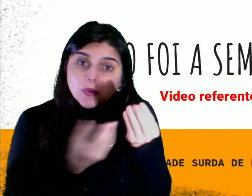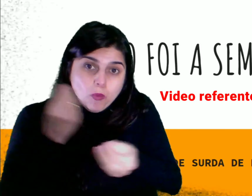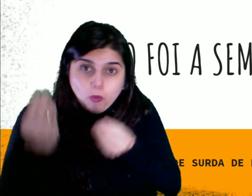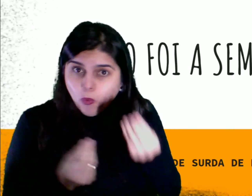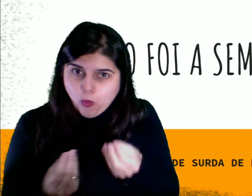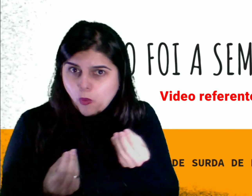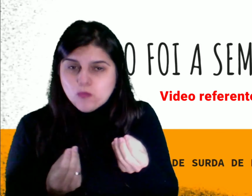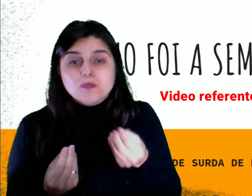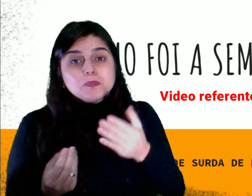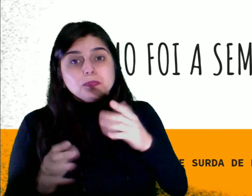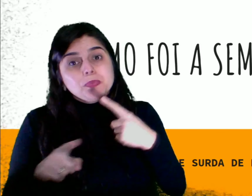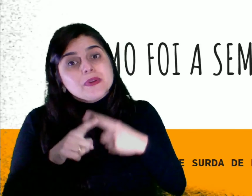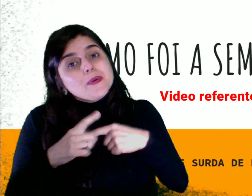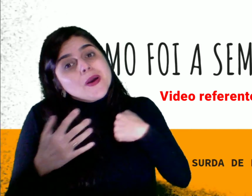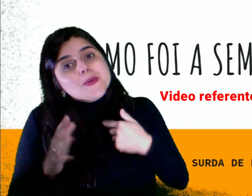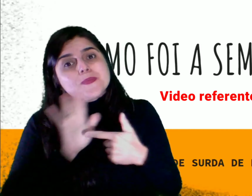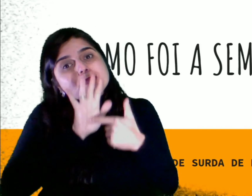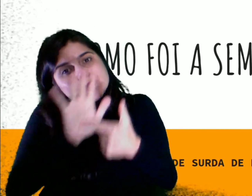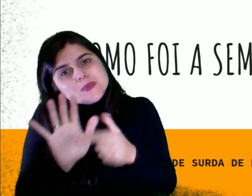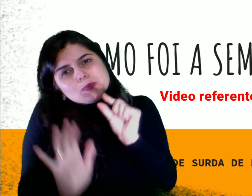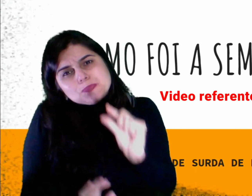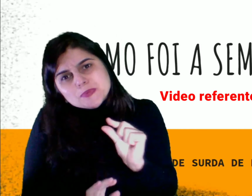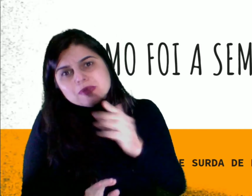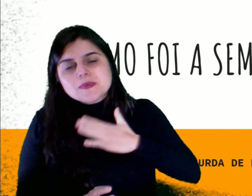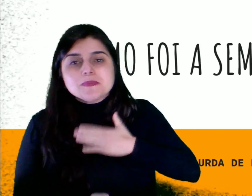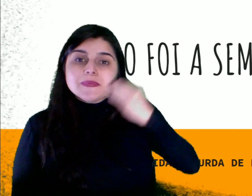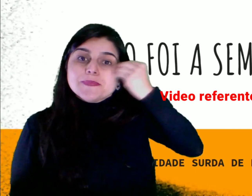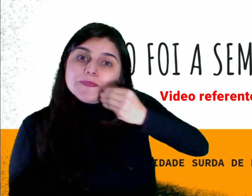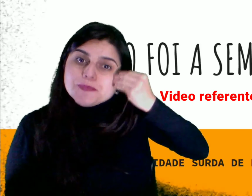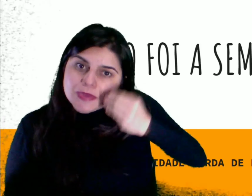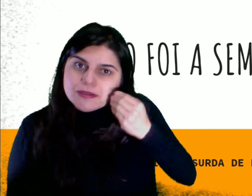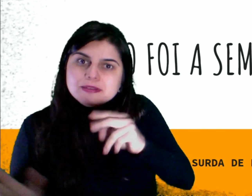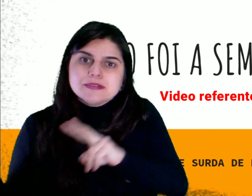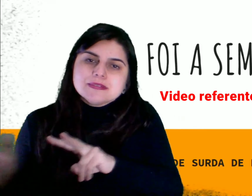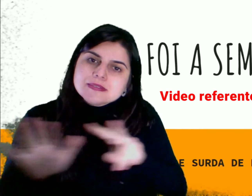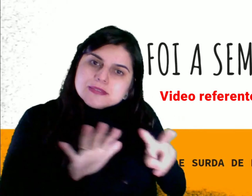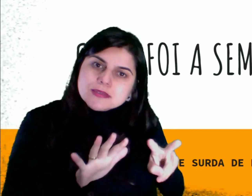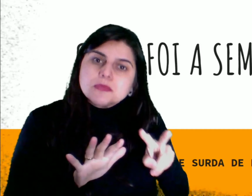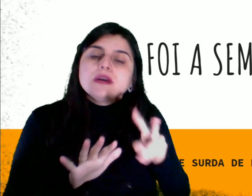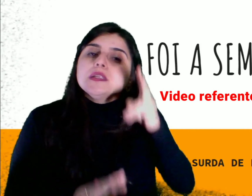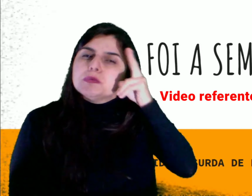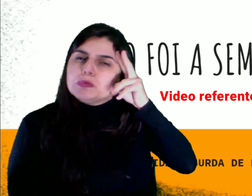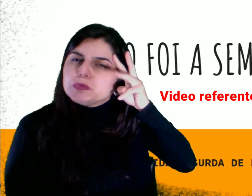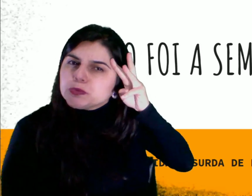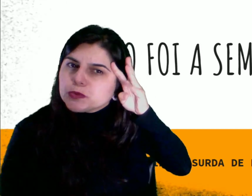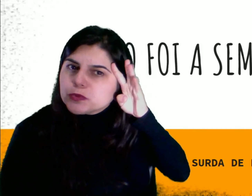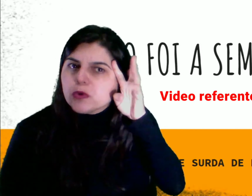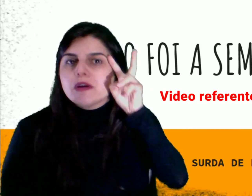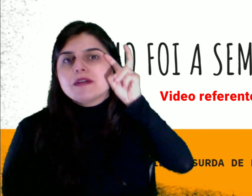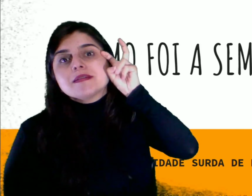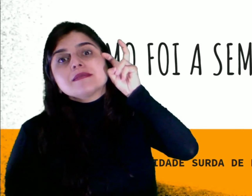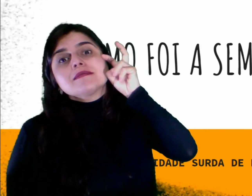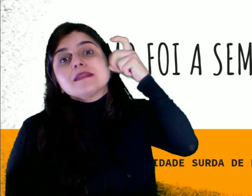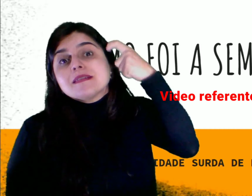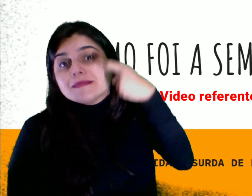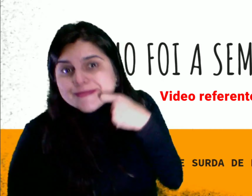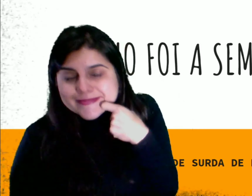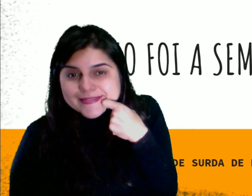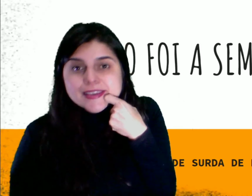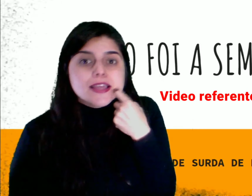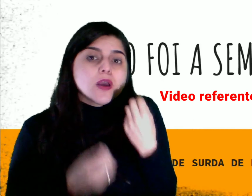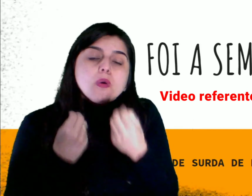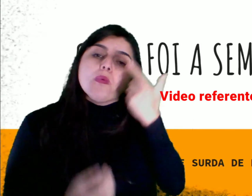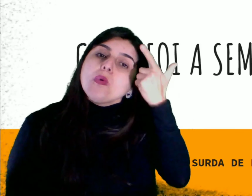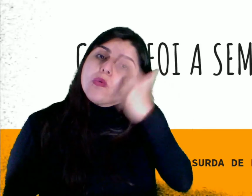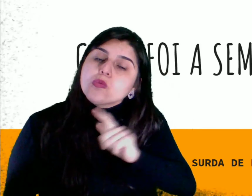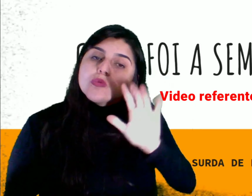estar assistindo essas aulas. Quero fazer essa pergunta para vocês. Como foi a experiência de vocês? Eu vou